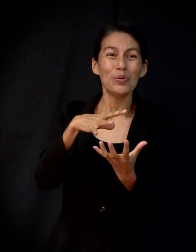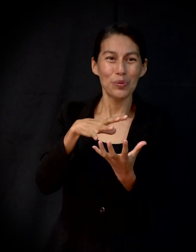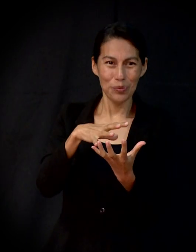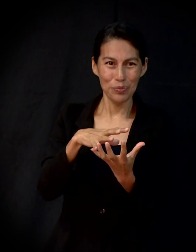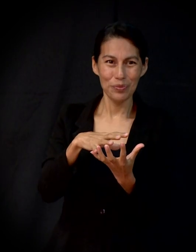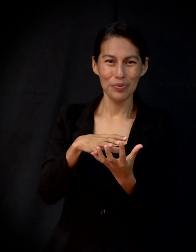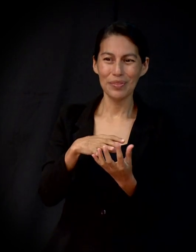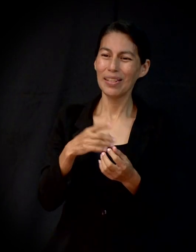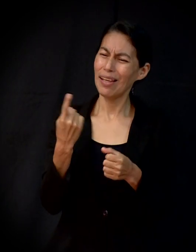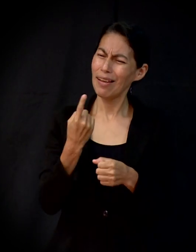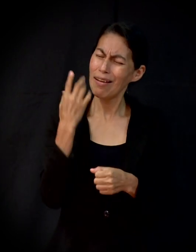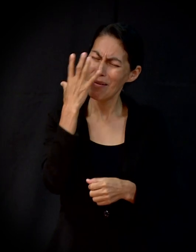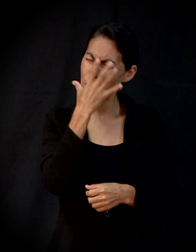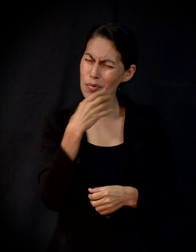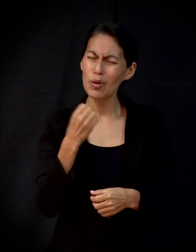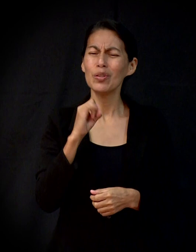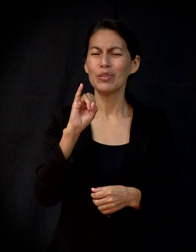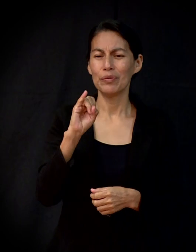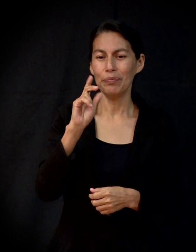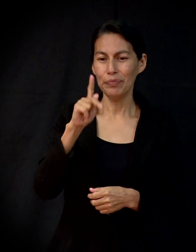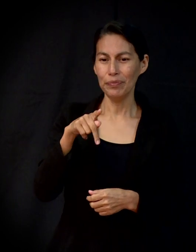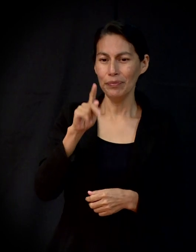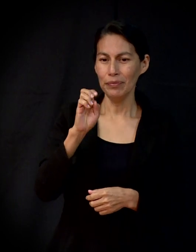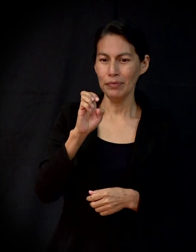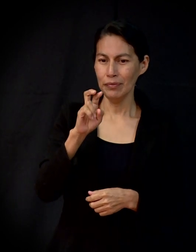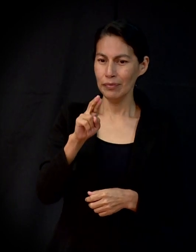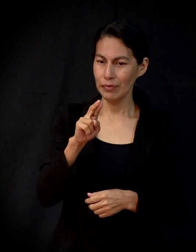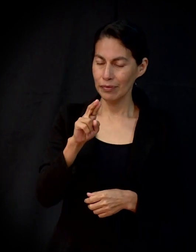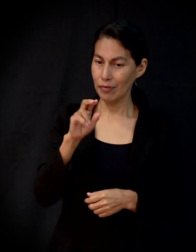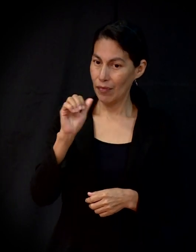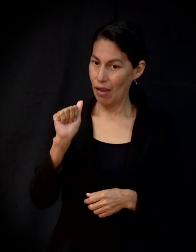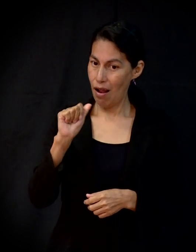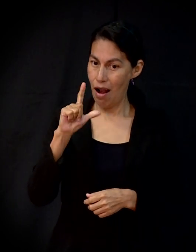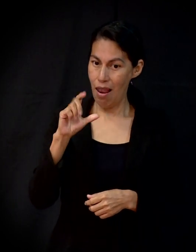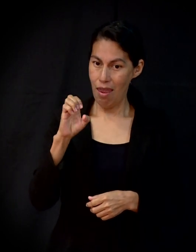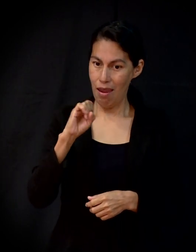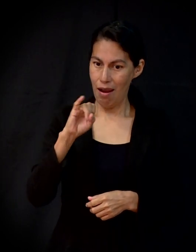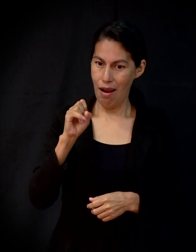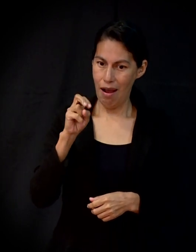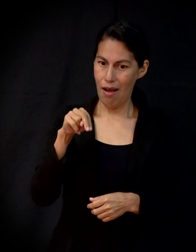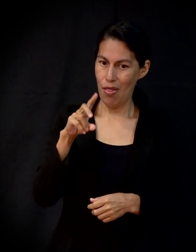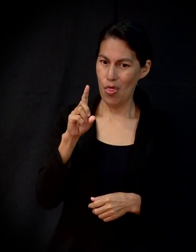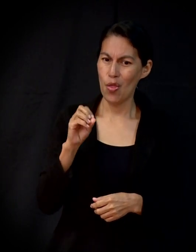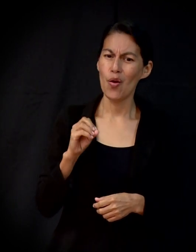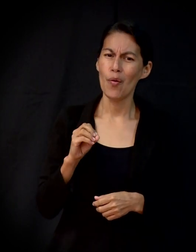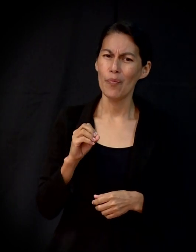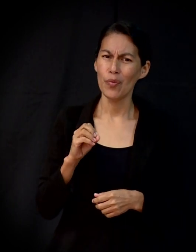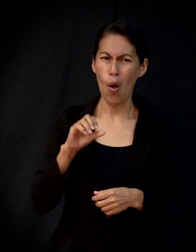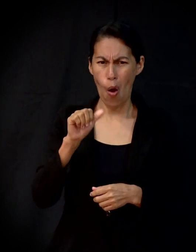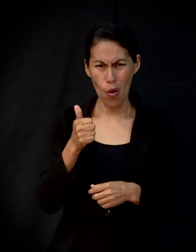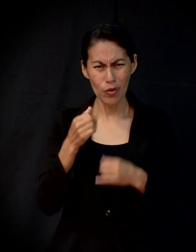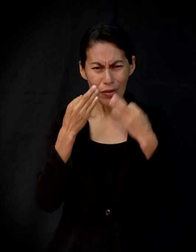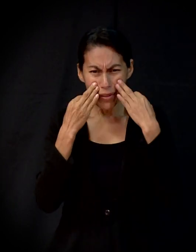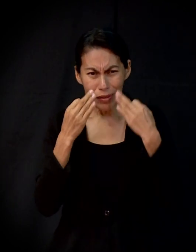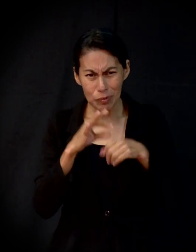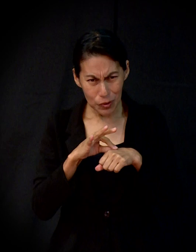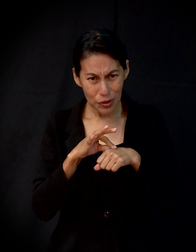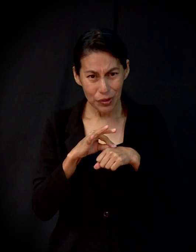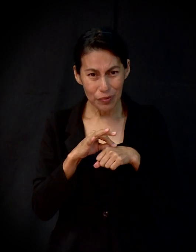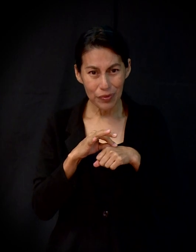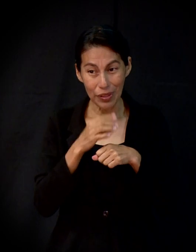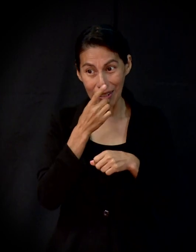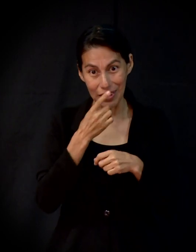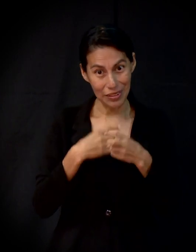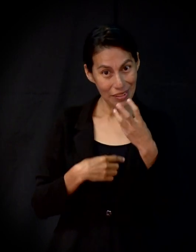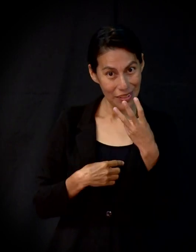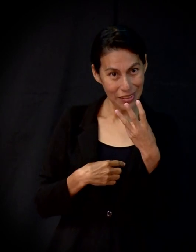qué maravilloso es que Alejandro tienes otro testimonio, porque nos dijiste que nos ibas a contar